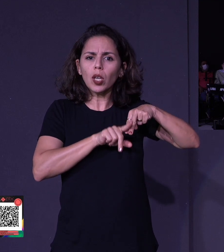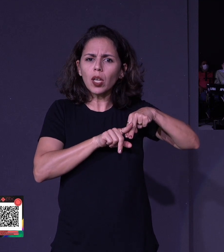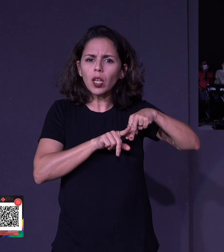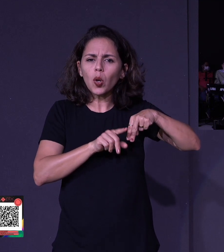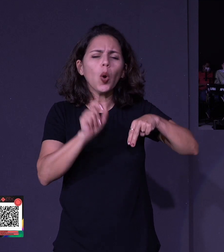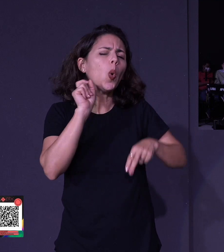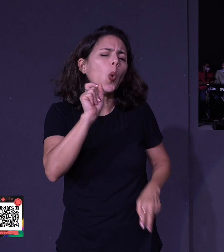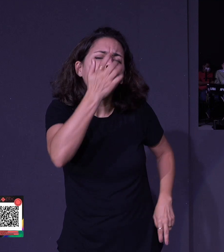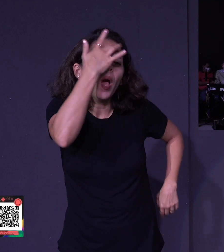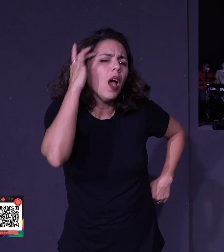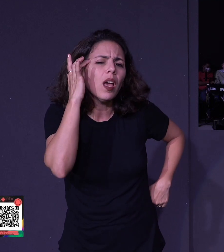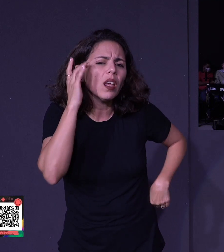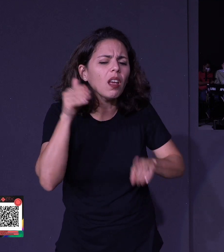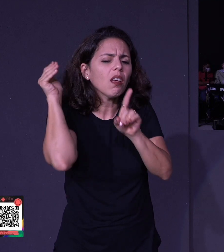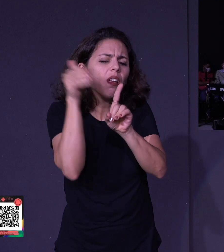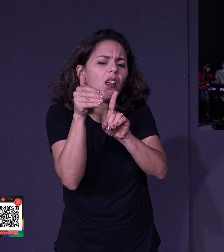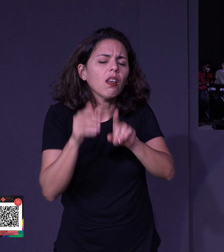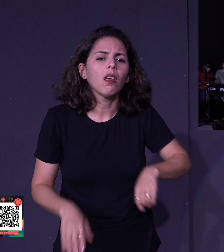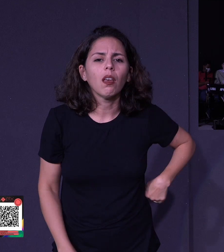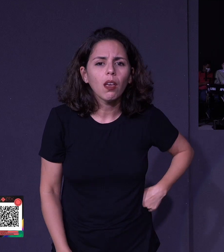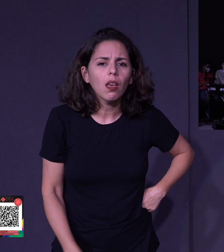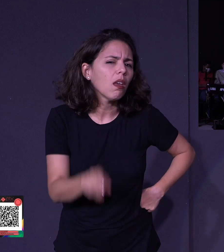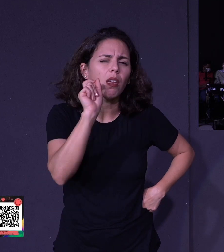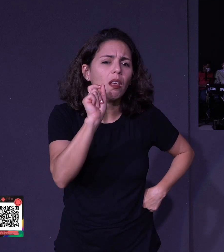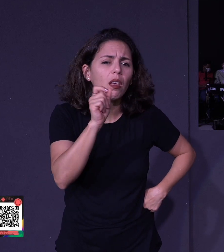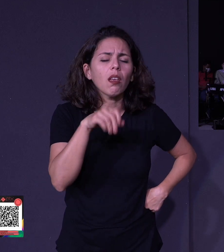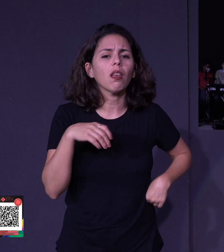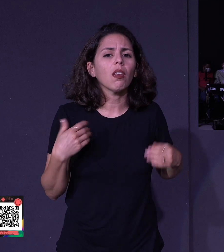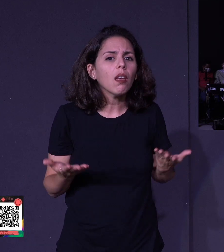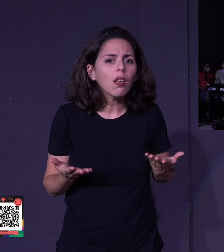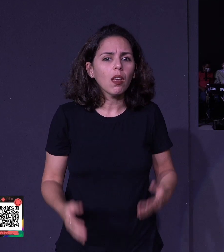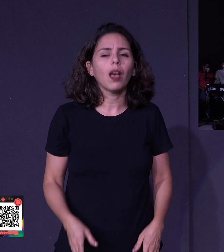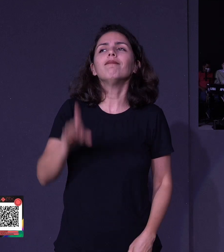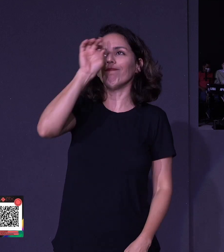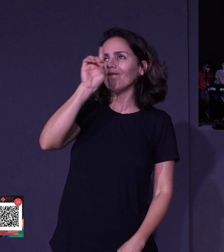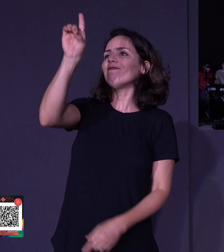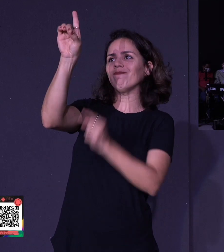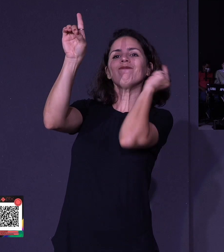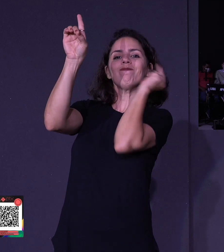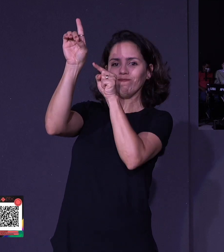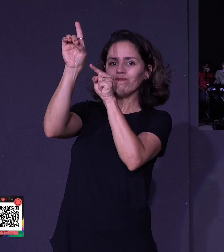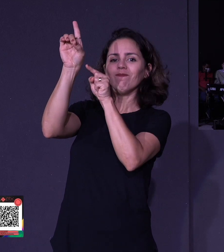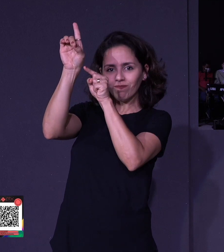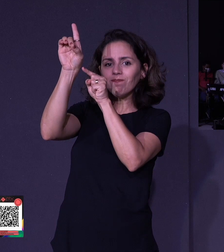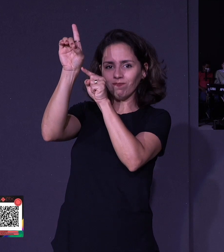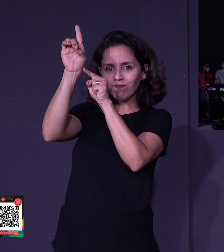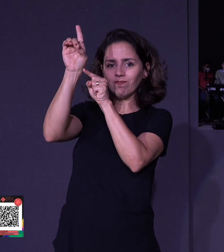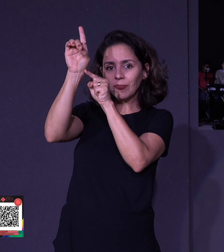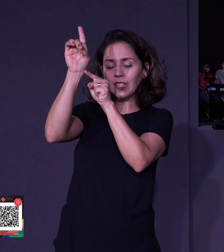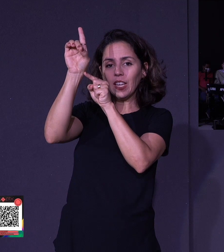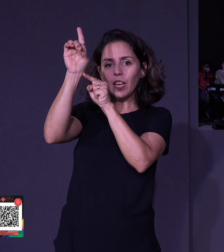especialmente os pais, precisamos firmá-la, consolidá-la. Em uma família, Deus tem muito